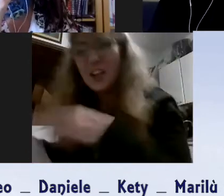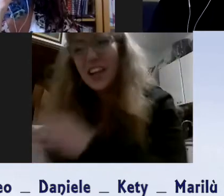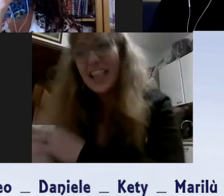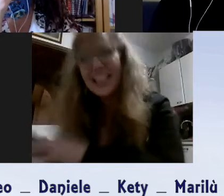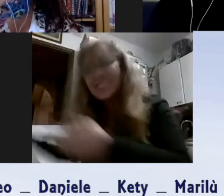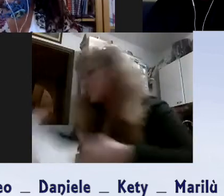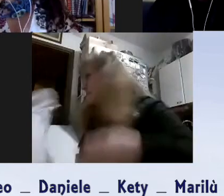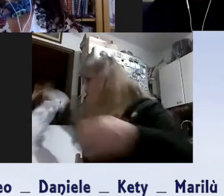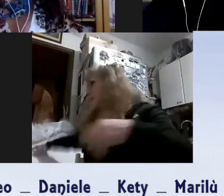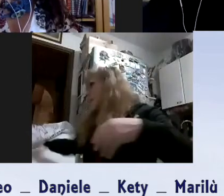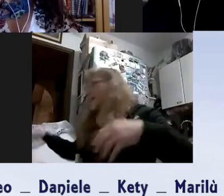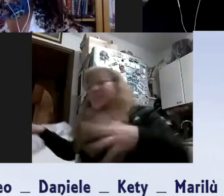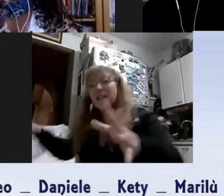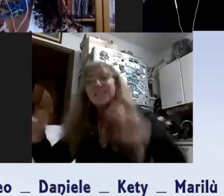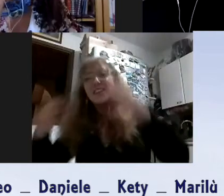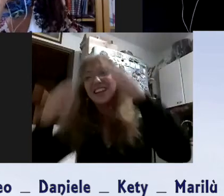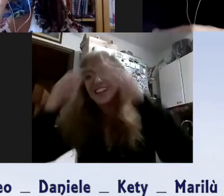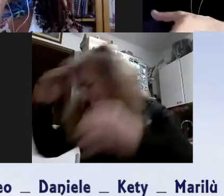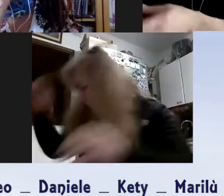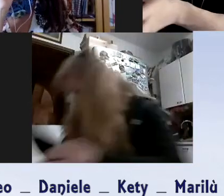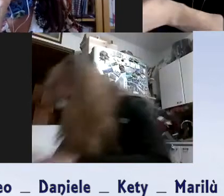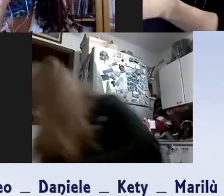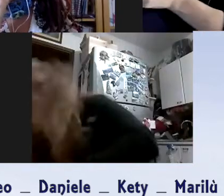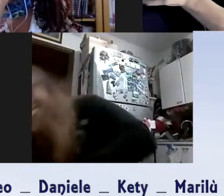esatto. Crolla la casa. Mentre Katy si sta facendo